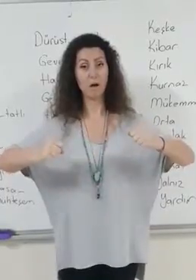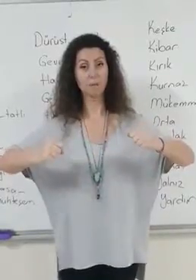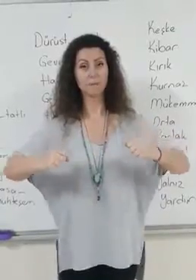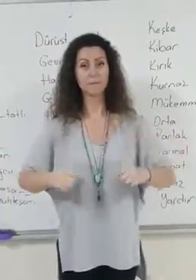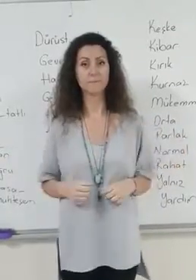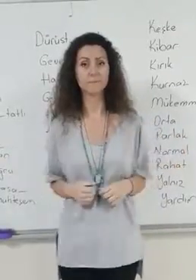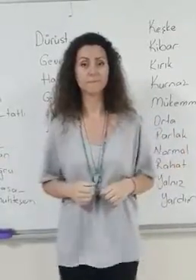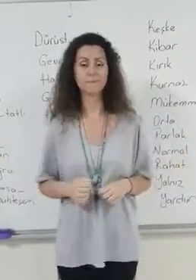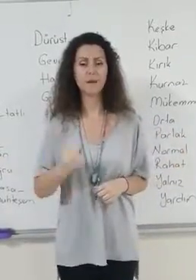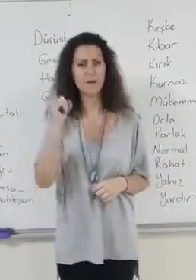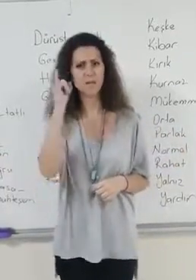zayıf,